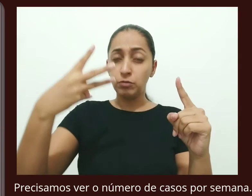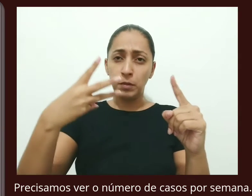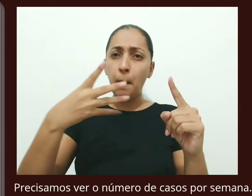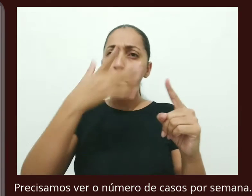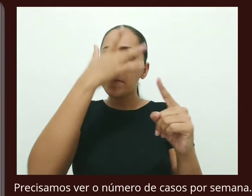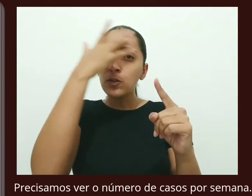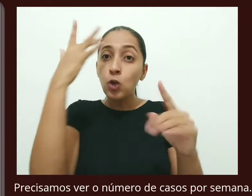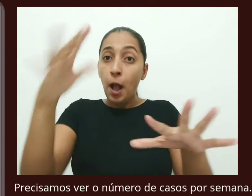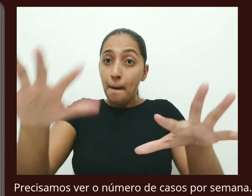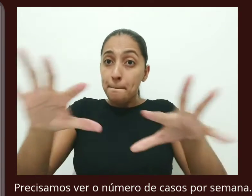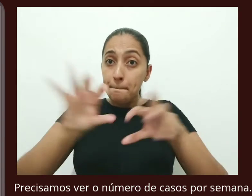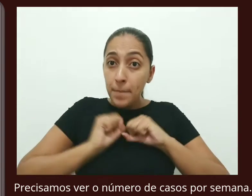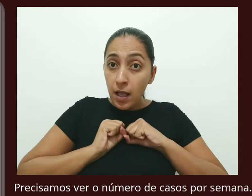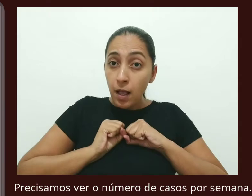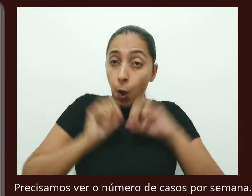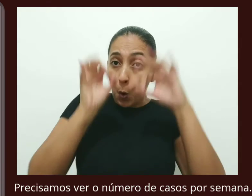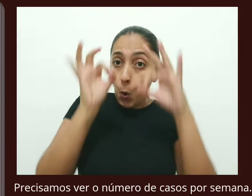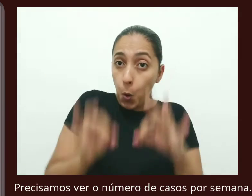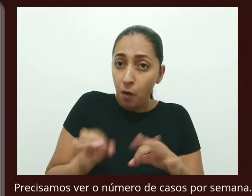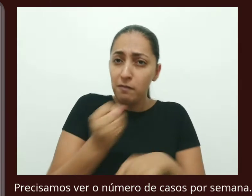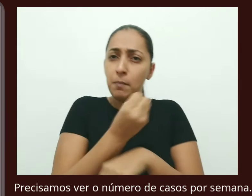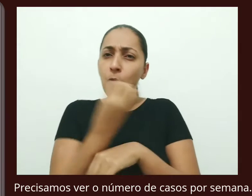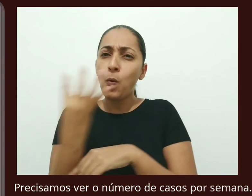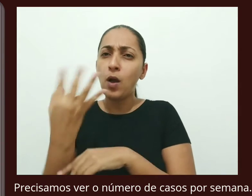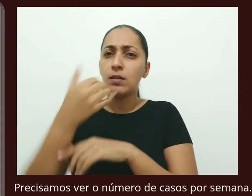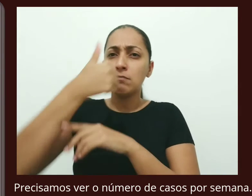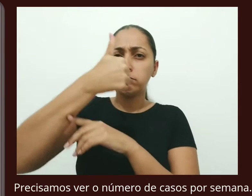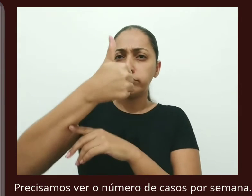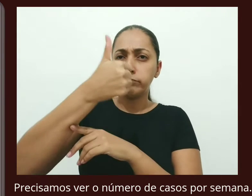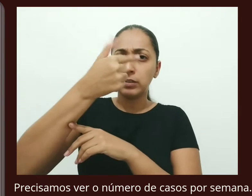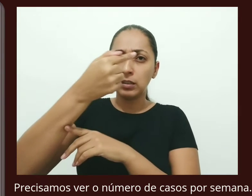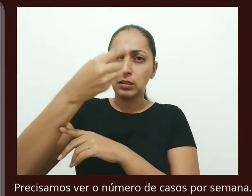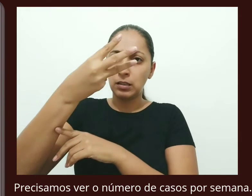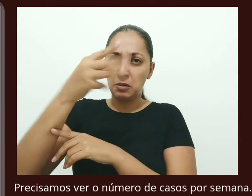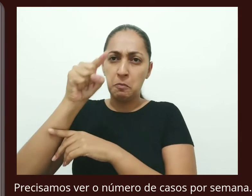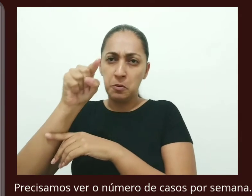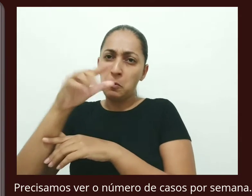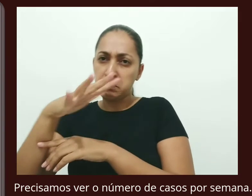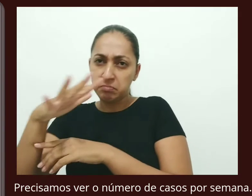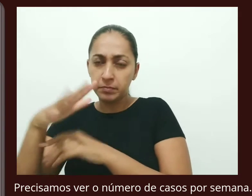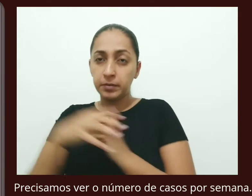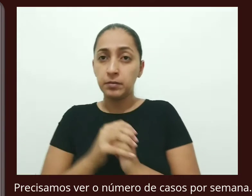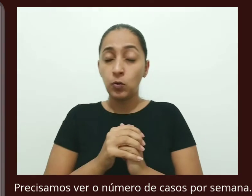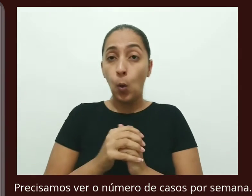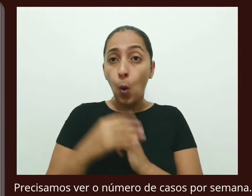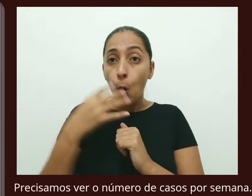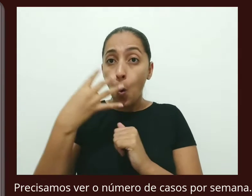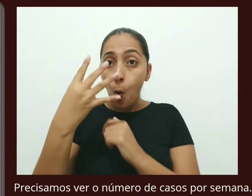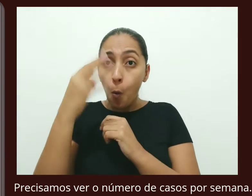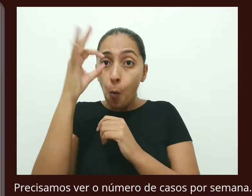Por exemplo, na semana 23 foram confirmados 173 mil casos.